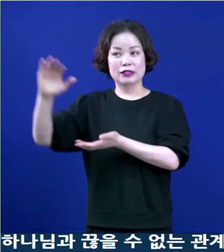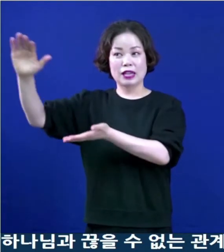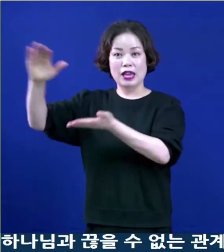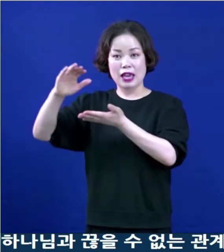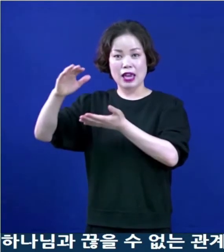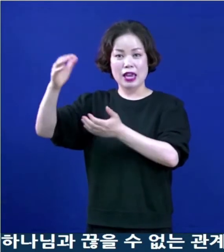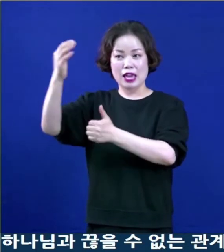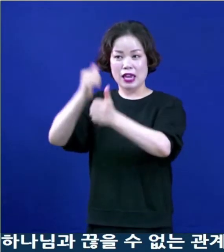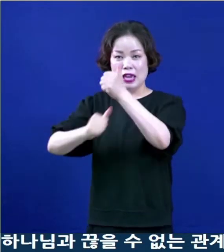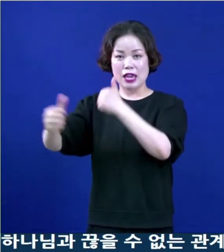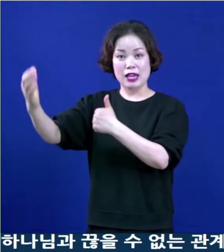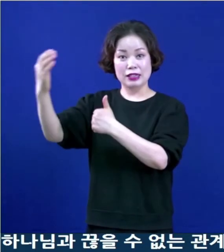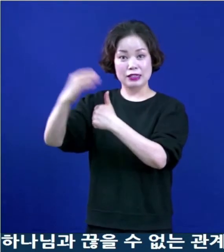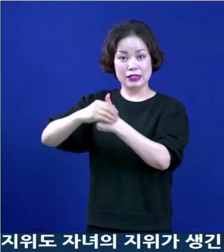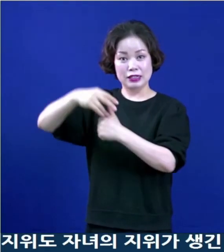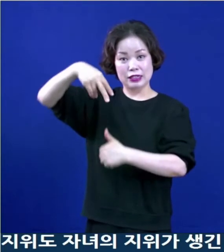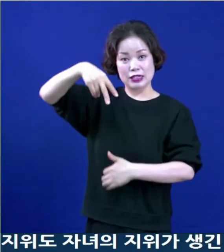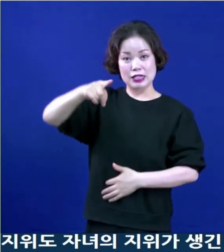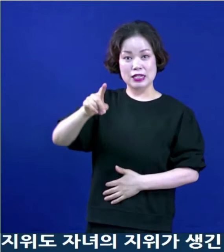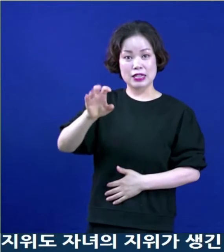오늘 못 다룰 것 같아요.